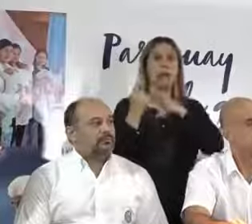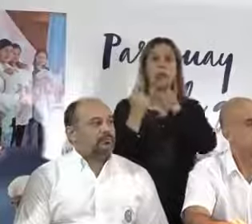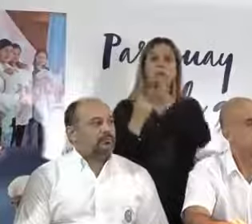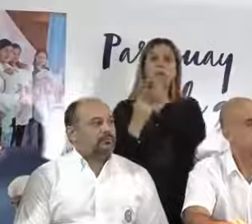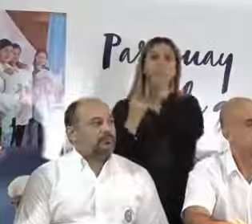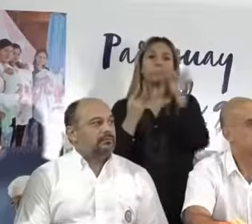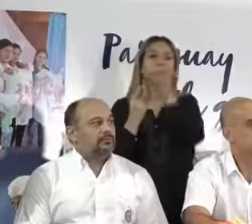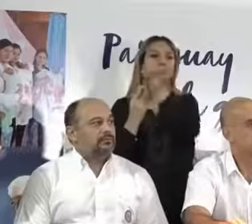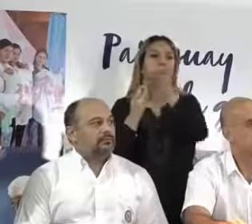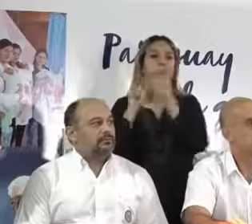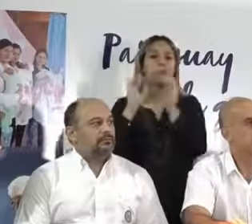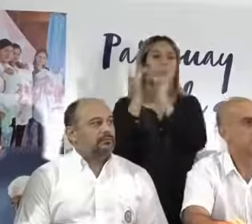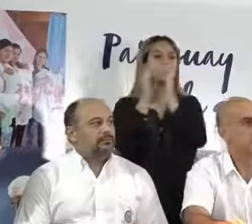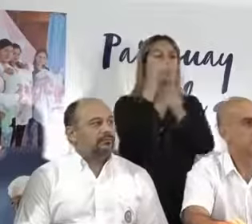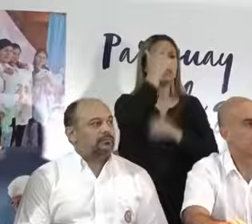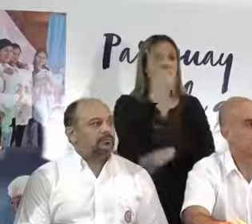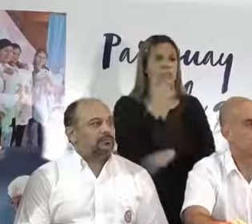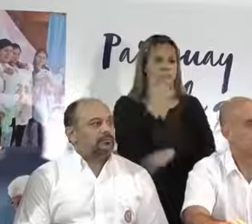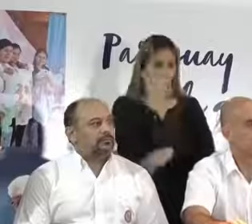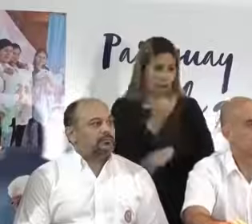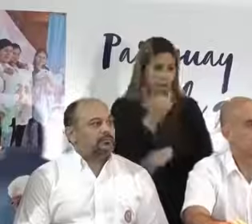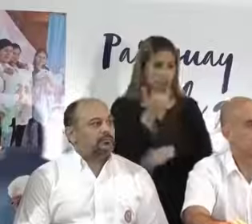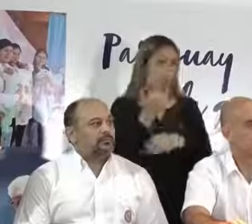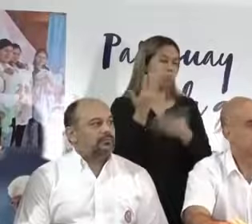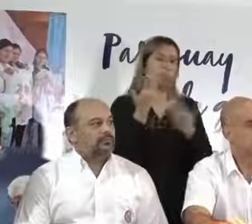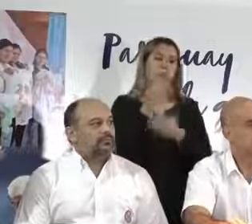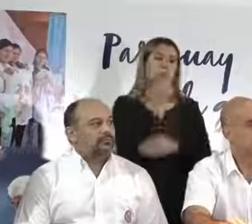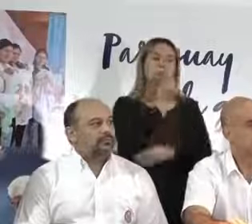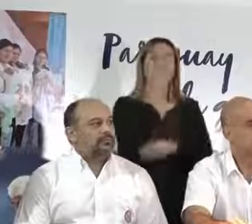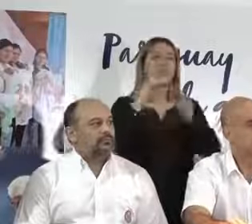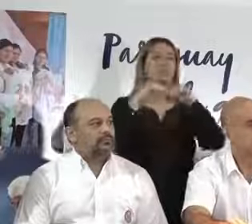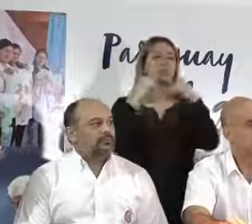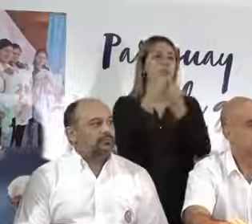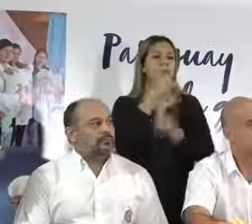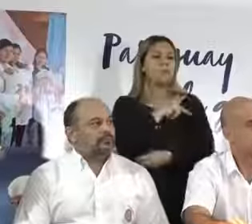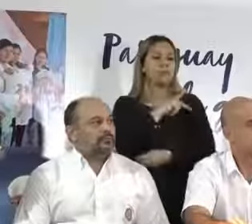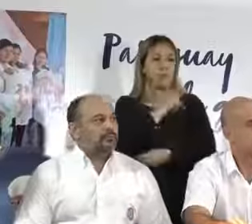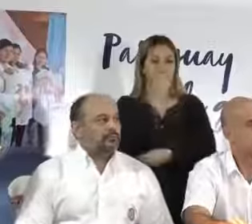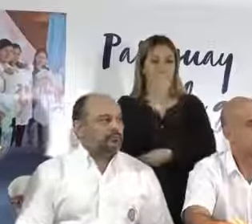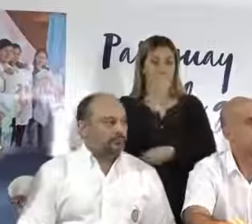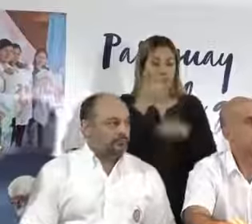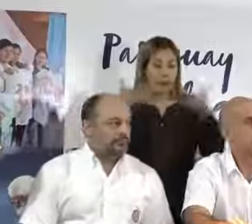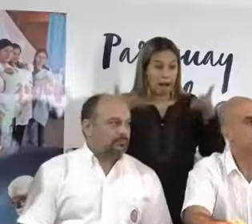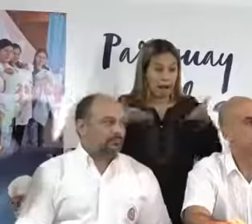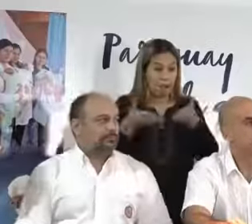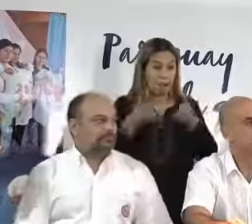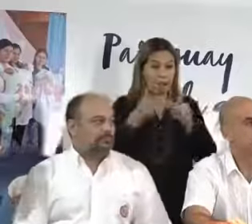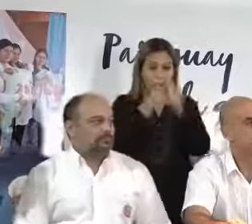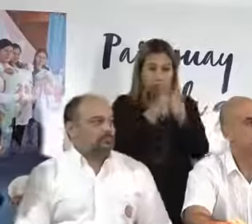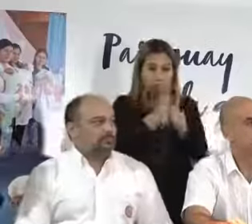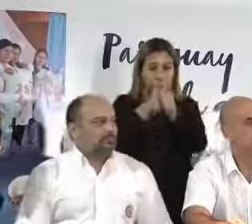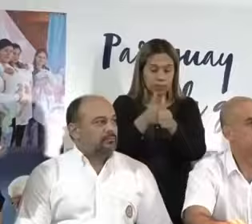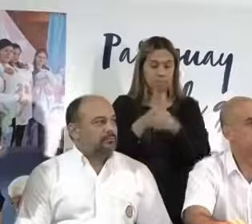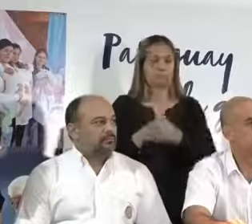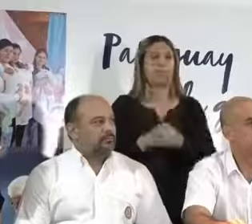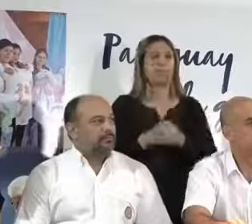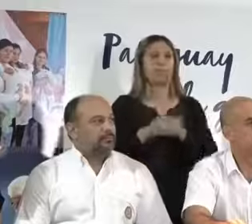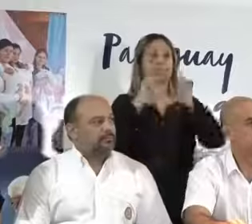podría haber estado en contacto con esta persona. ¿Tienen datos de, bueno, el total de estas personas que están siendo vigiladas en este momento? Y también de